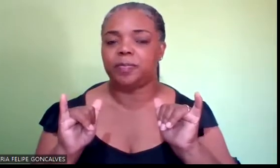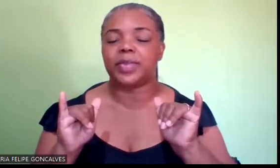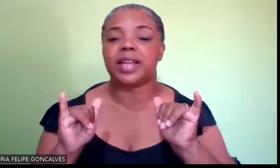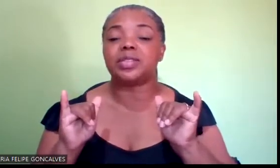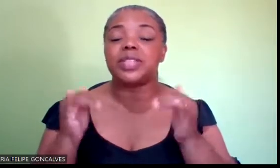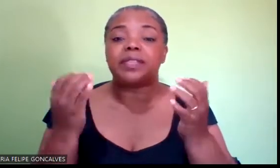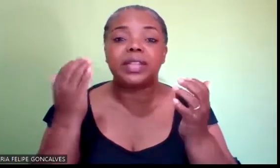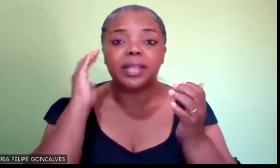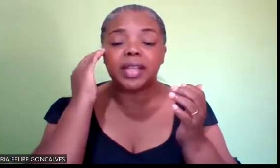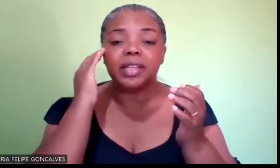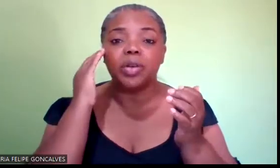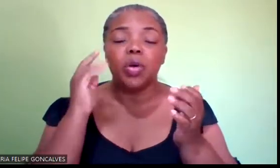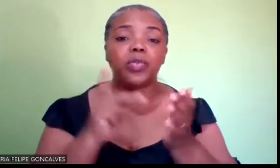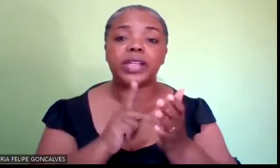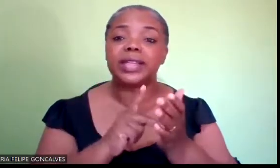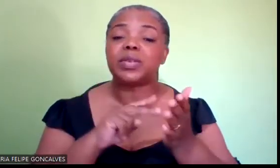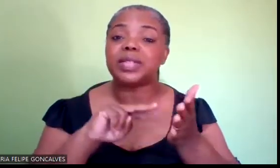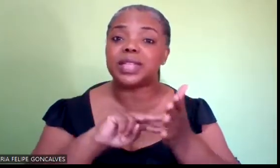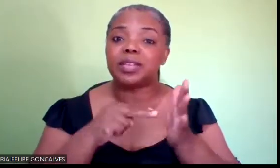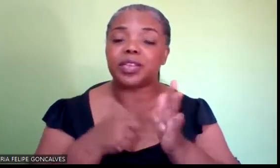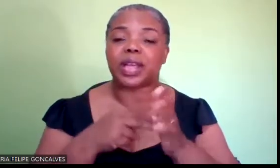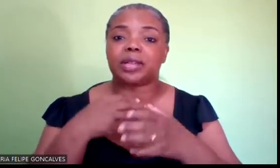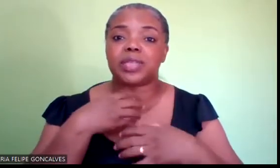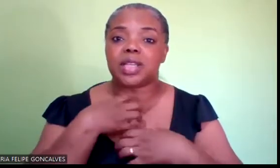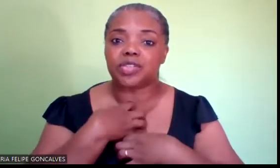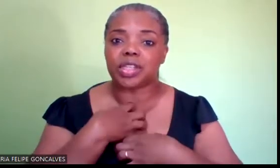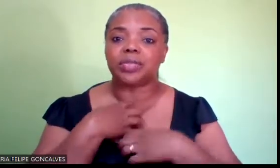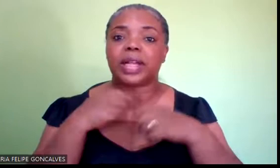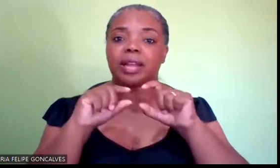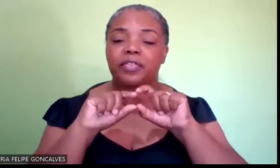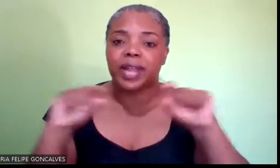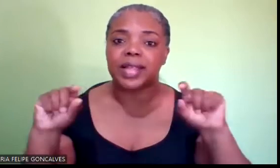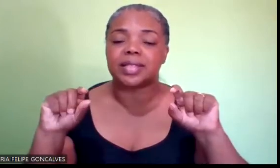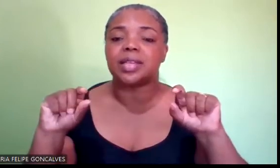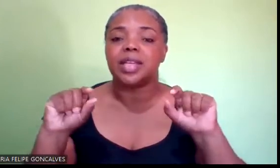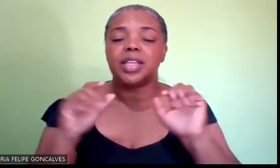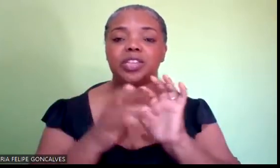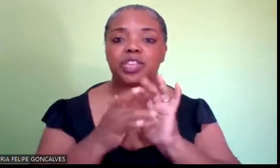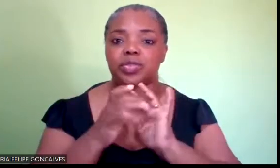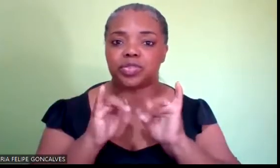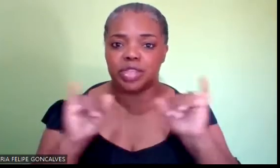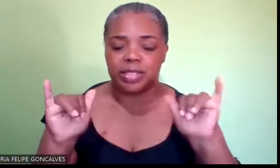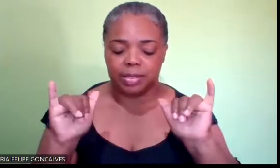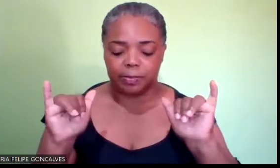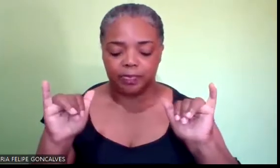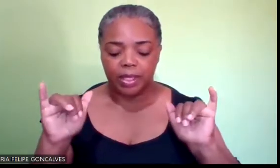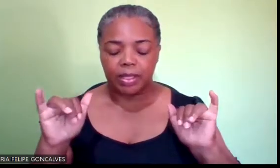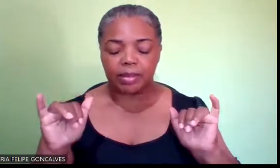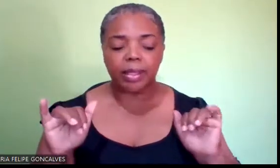né? Eles não estavam entendendo o verdadeiro significado, o sentido daquela frase que Jesus disse.